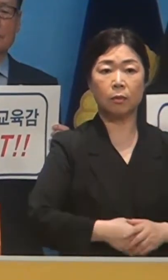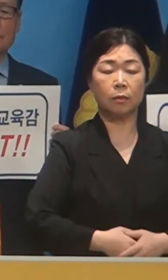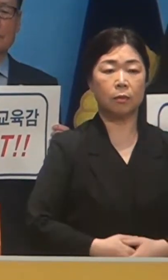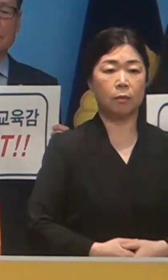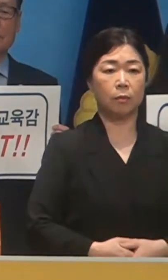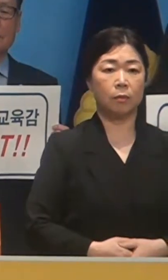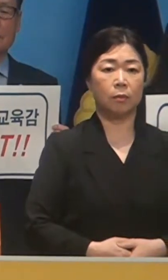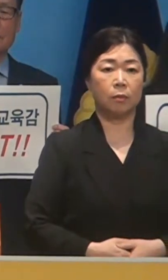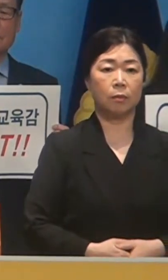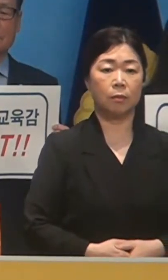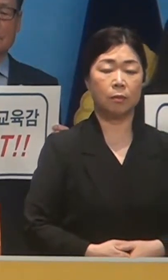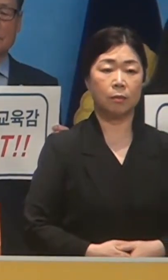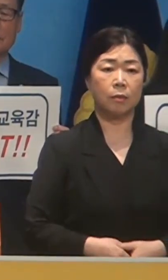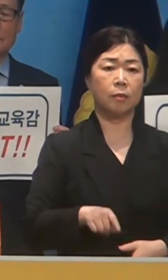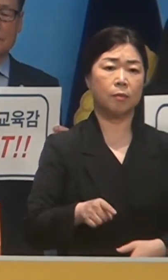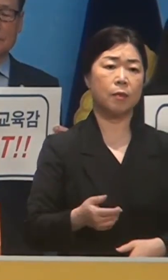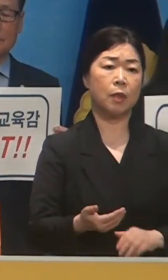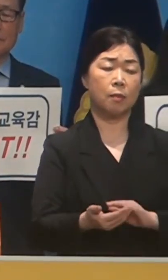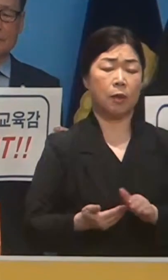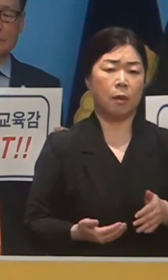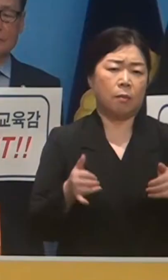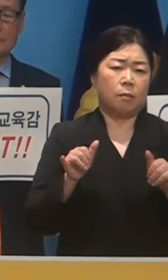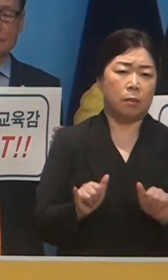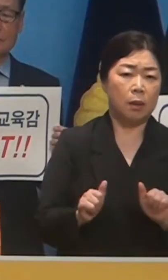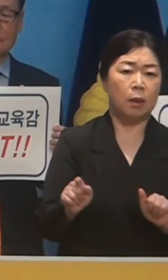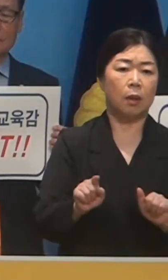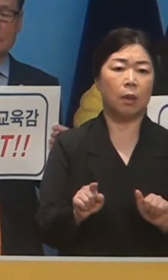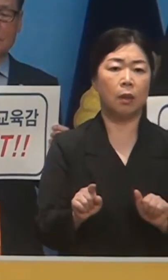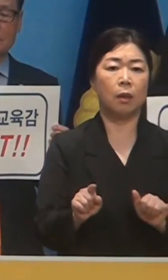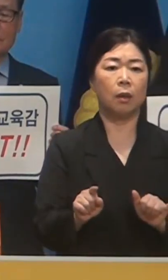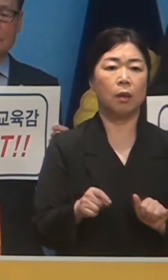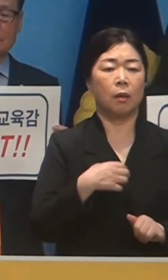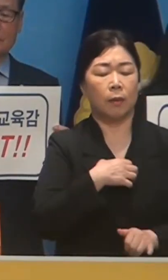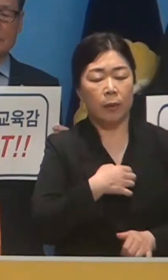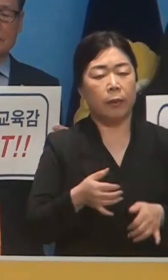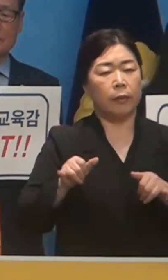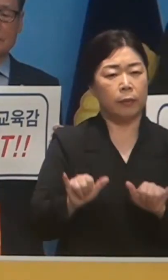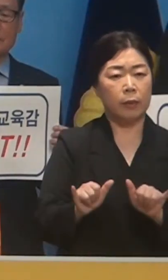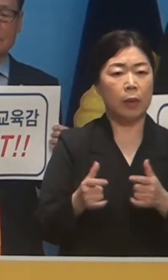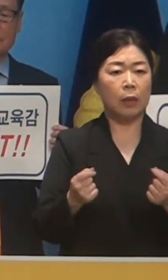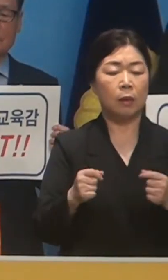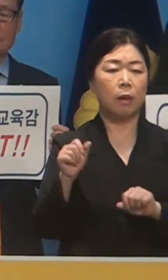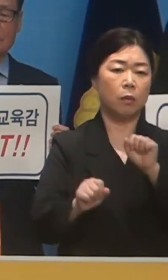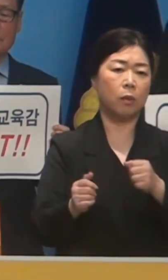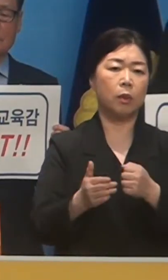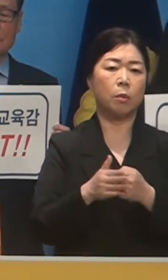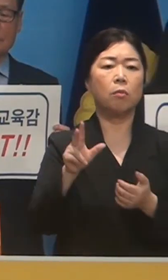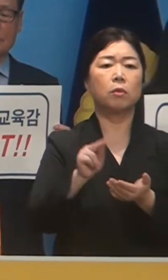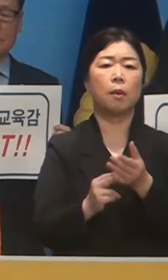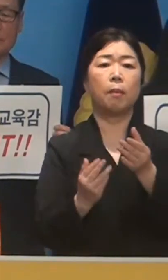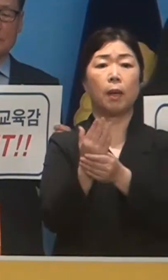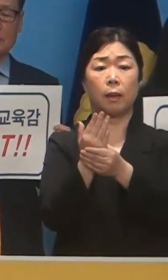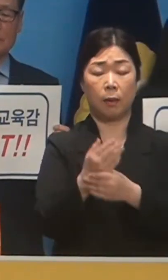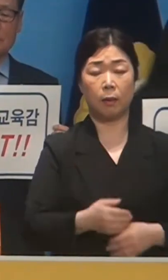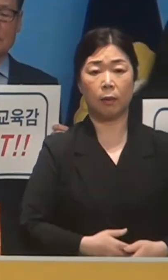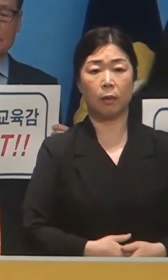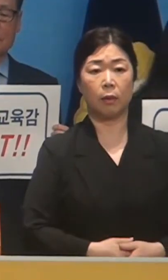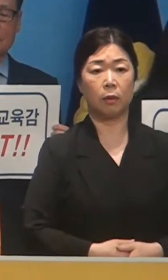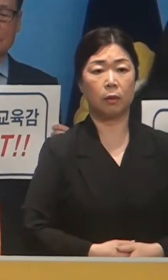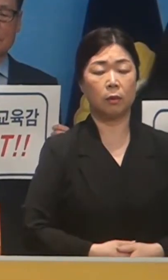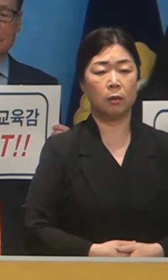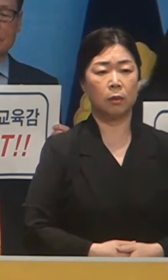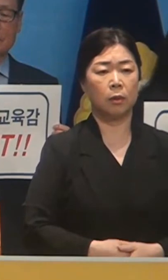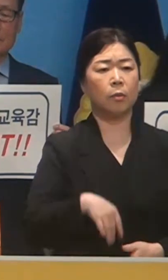바람이 불기도 전에 풀잎이 누워버리는 일이 발생한 것 같습니다. 결국 이 문제의